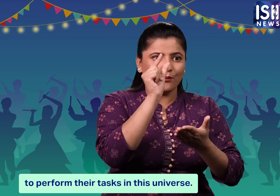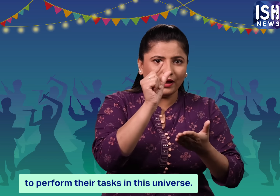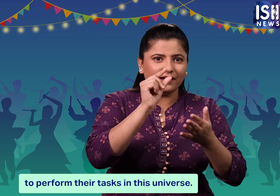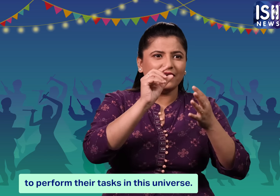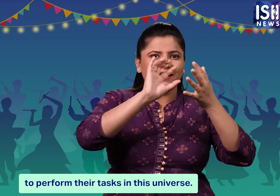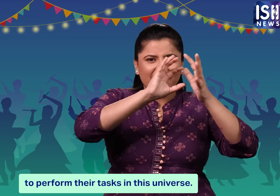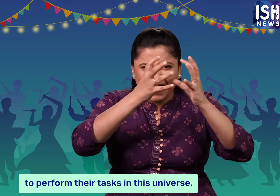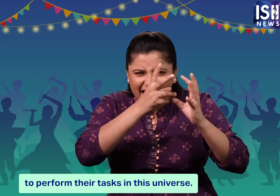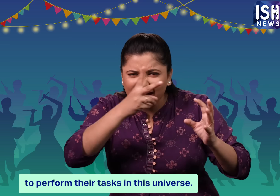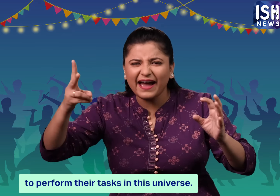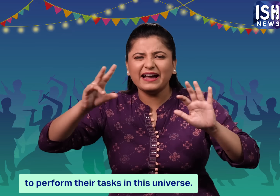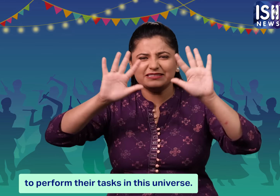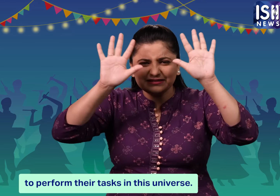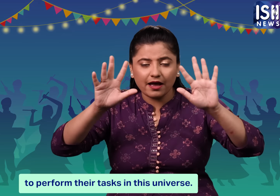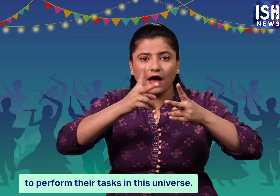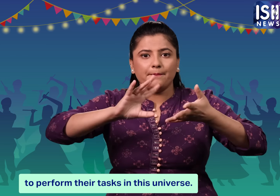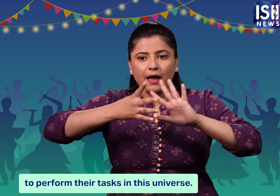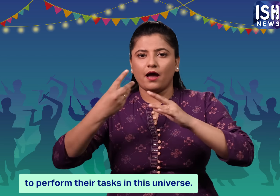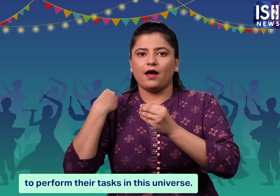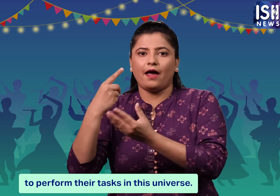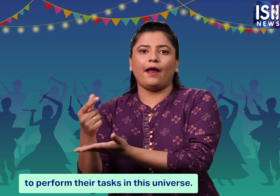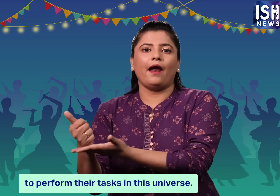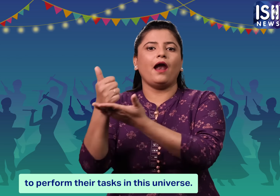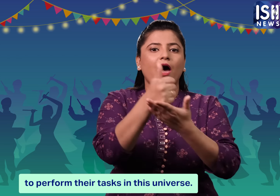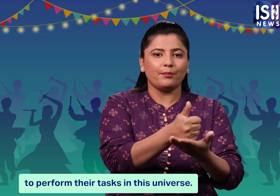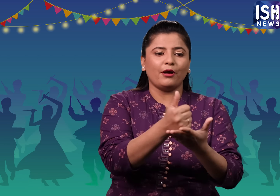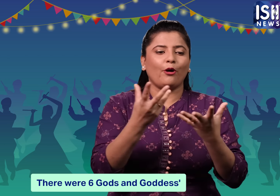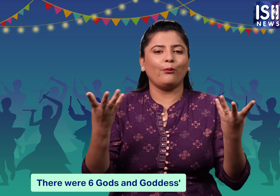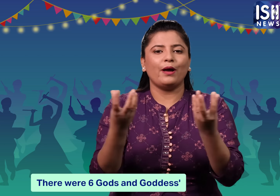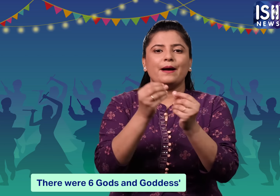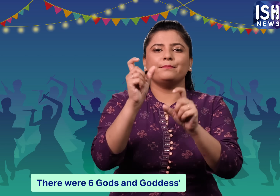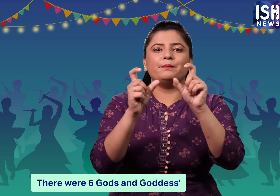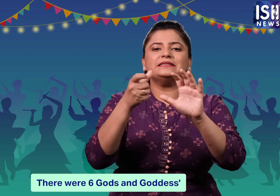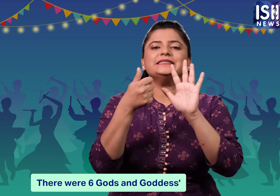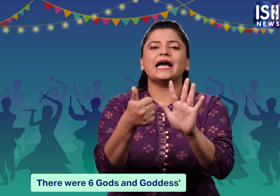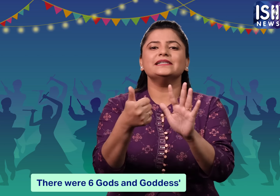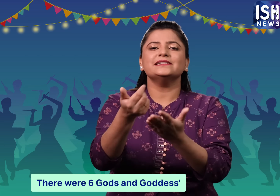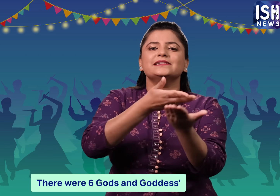इस ब्रह्मांड में उनके कार्यों को करने में उनकी मदद करेंगी। 6 देवी देवताएं थे।